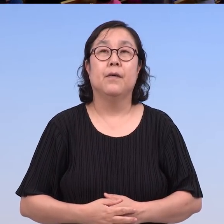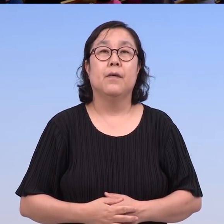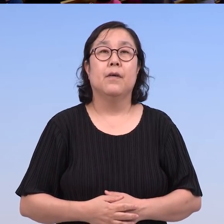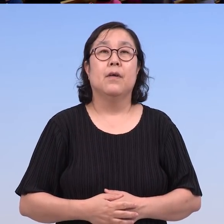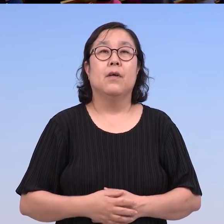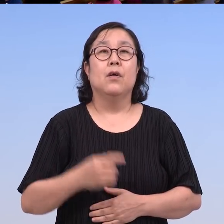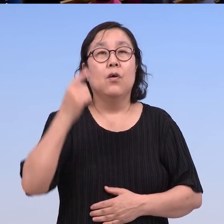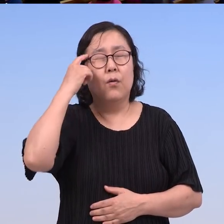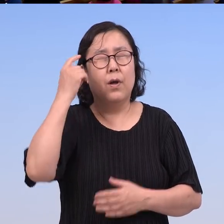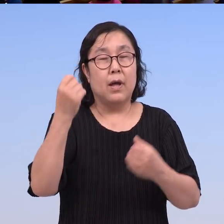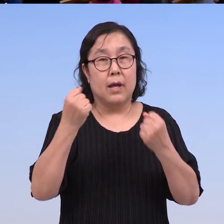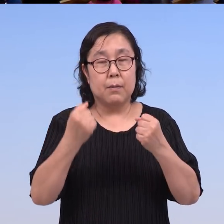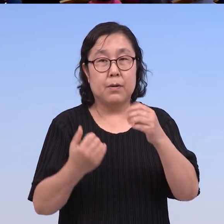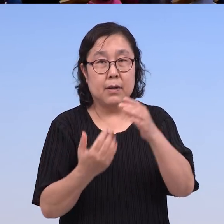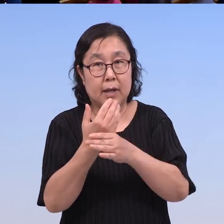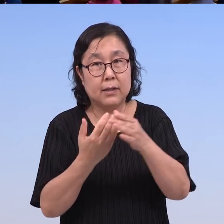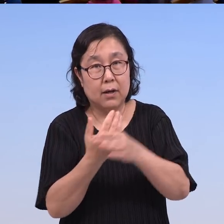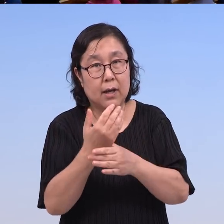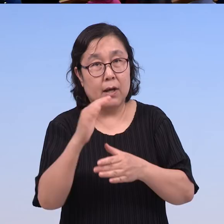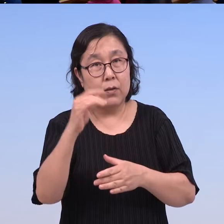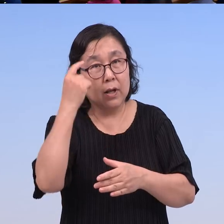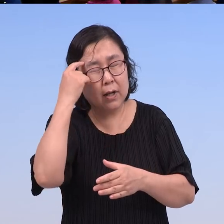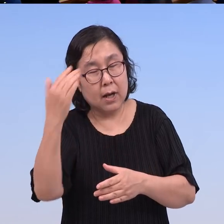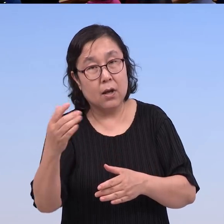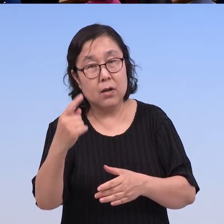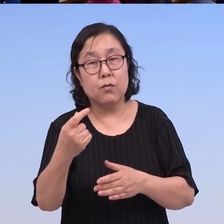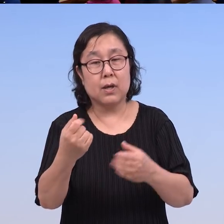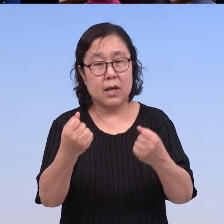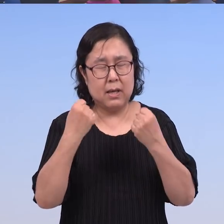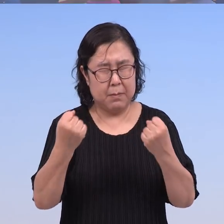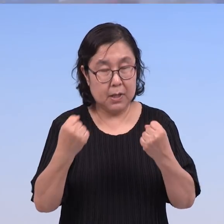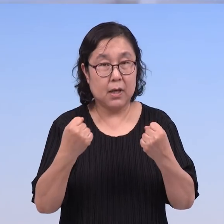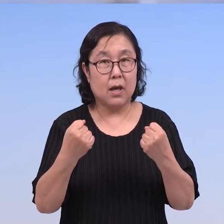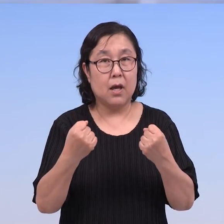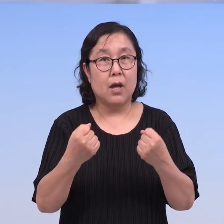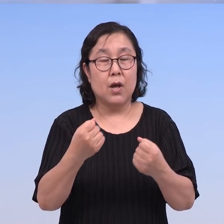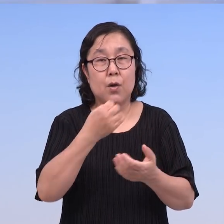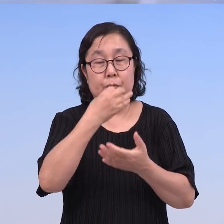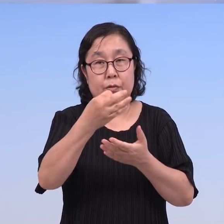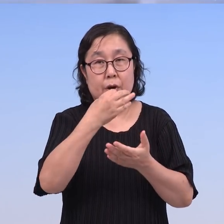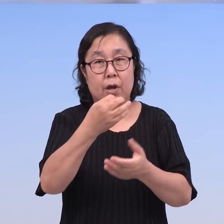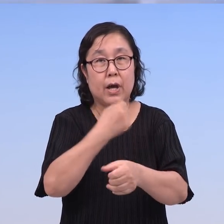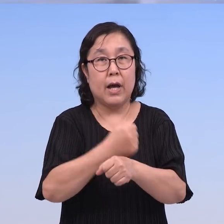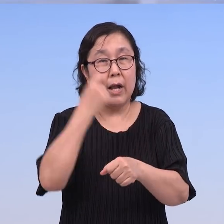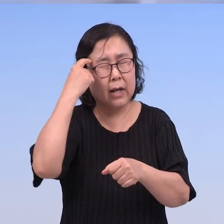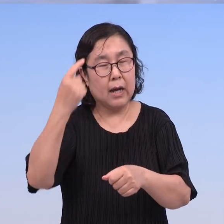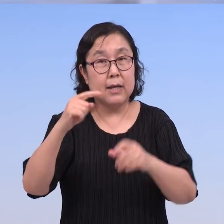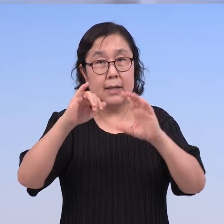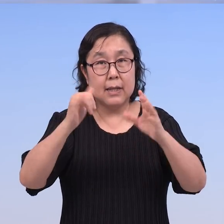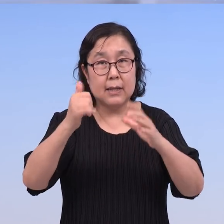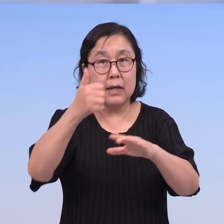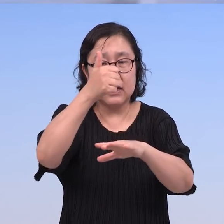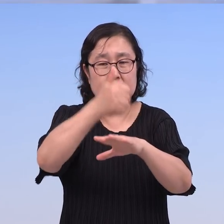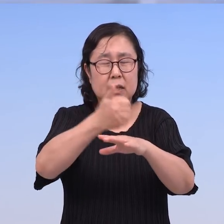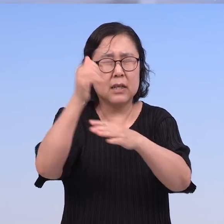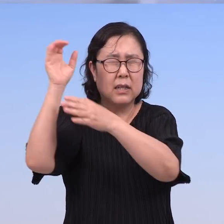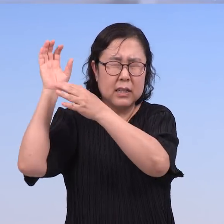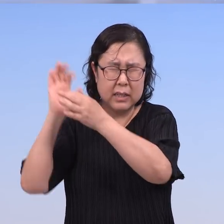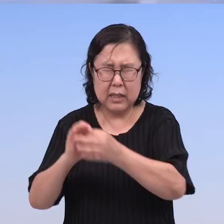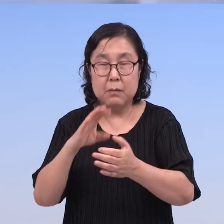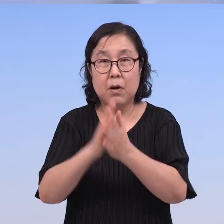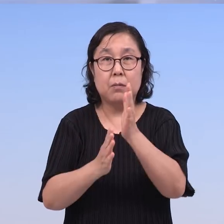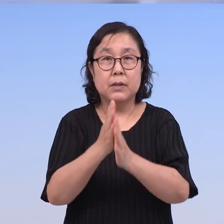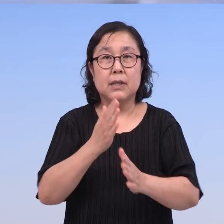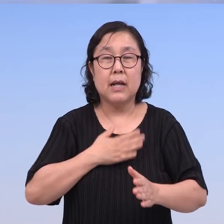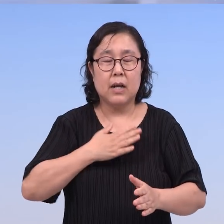여러분, 왜 힘을 내셔야 되는지 아세요? 이 찬양을 왜 힘있게 부르셔야 되는지 아십니까? 오늘 이 세상은 끊임없이 나를